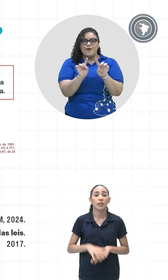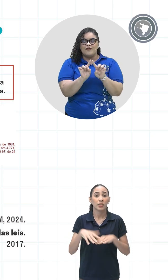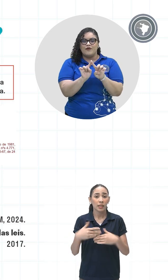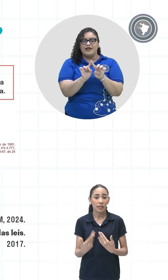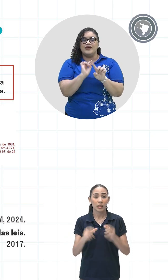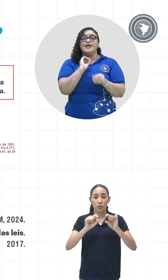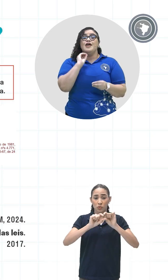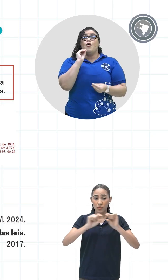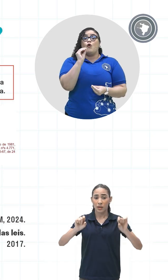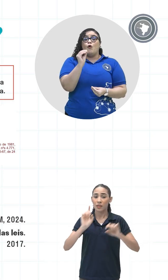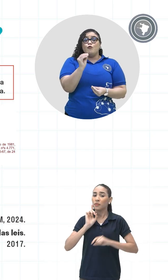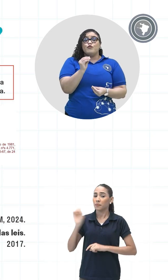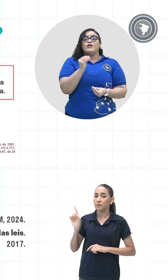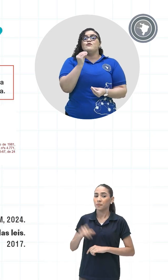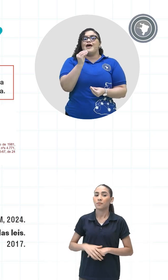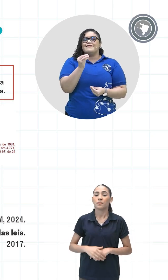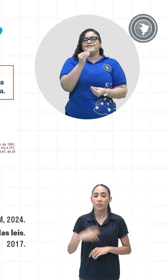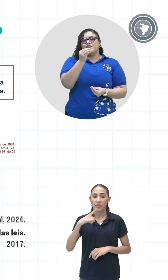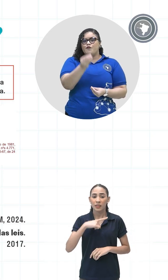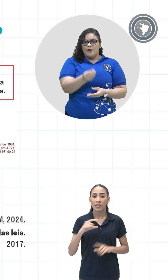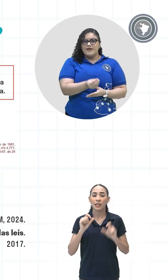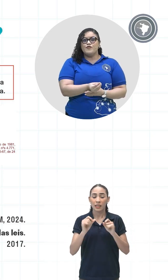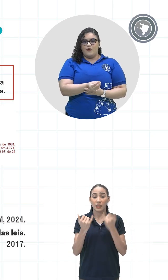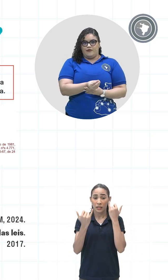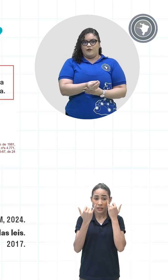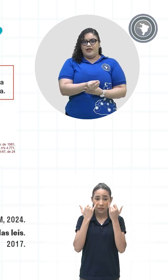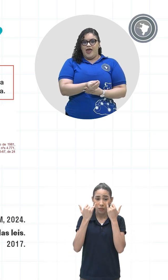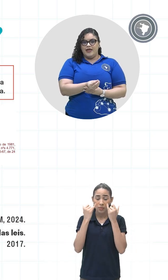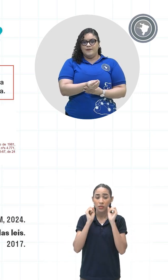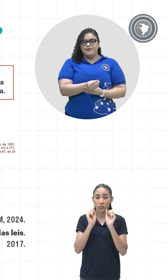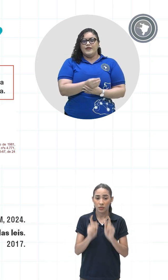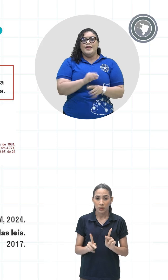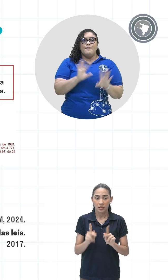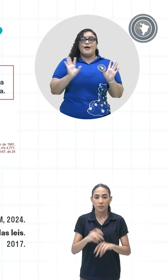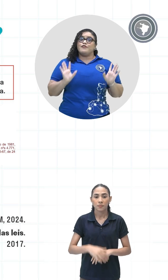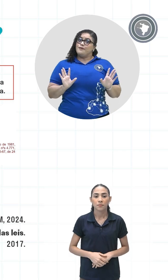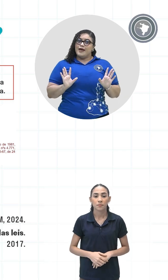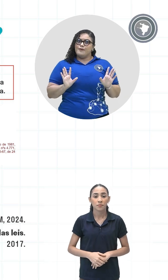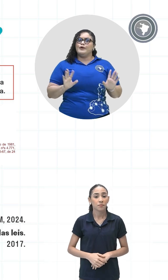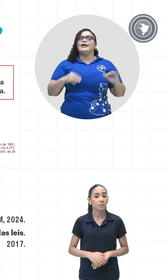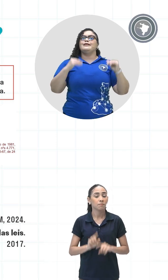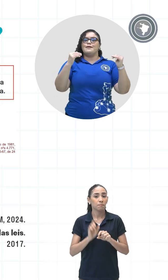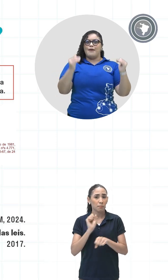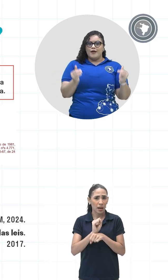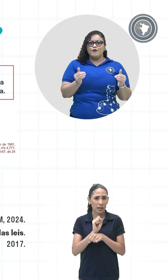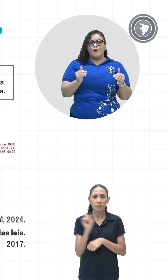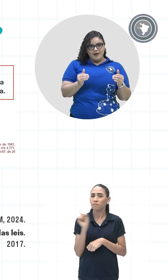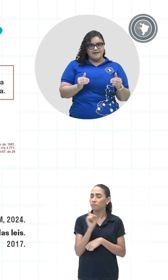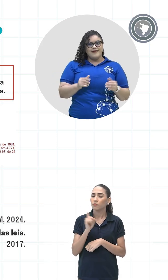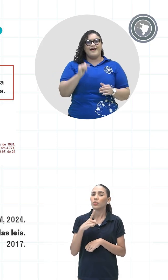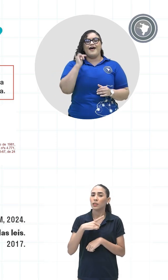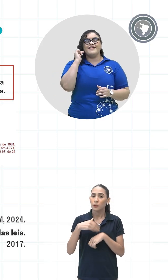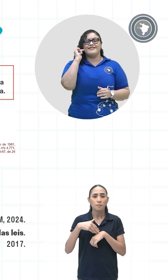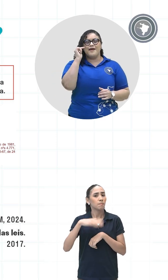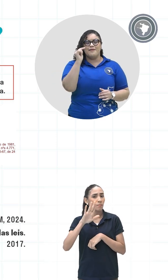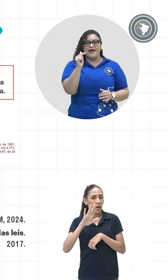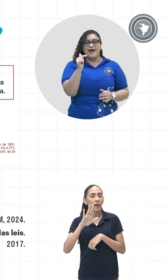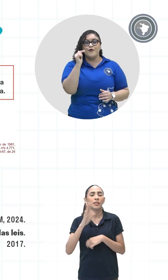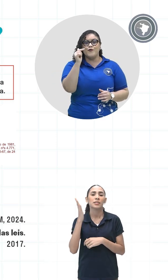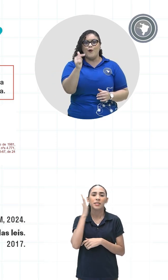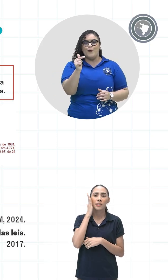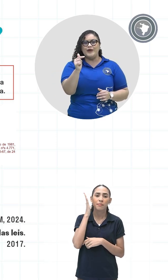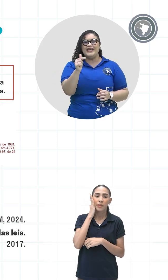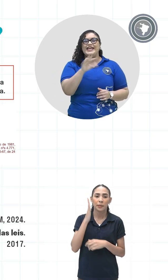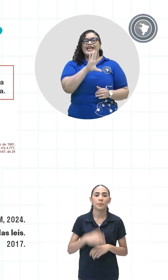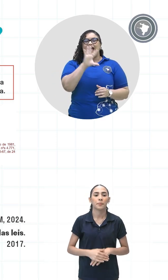que nesse espaço aí constam essas informações, ok? Mas não para por aí, tem mais coisa a